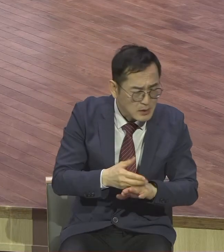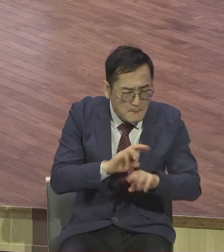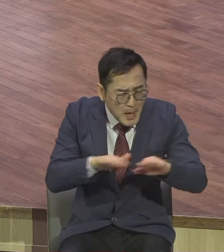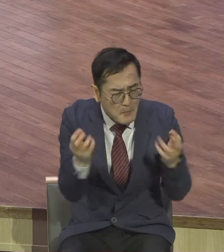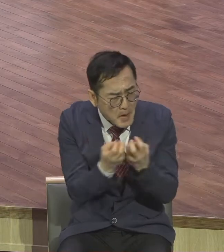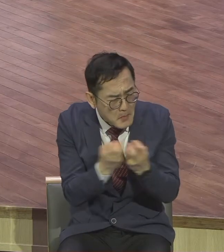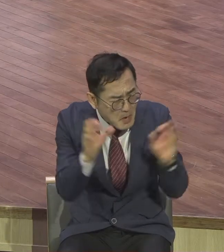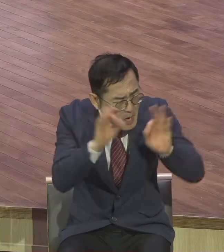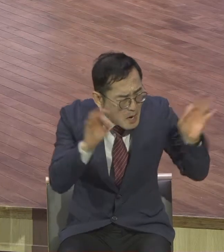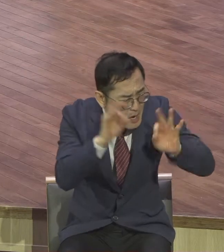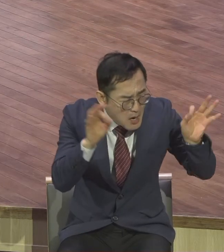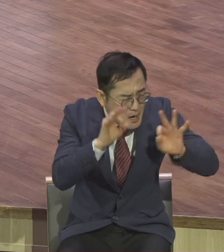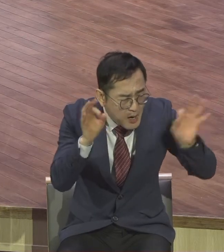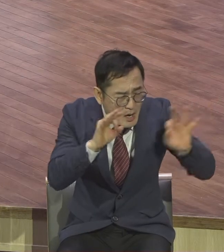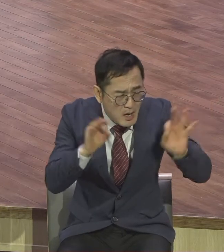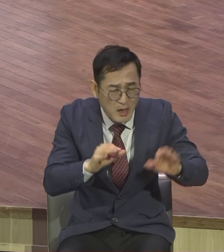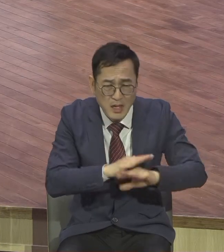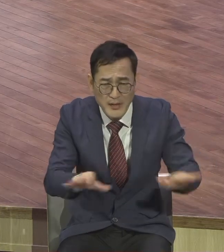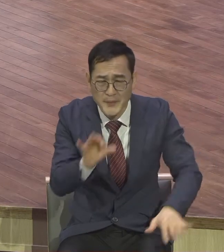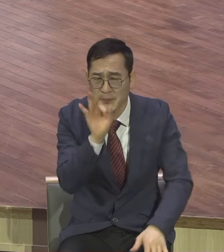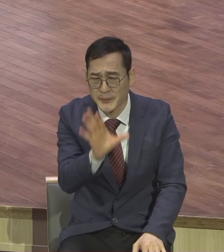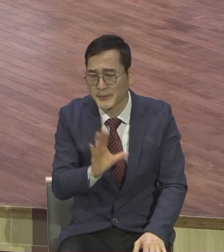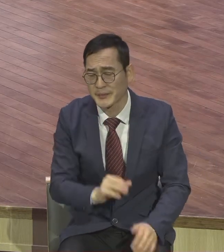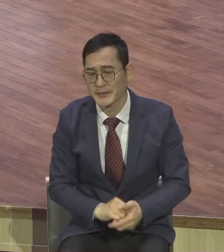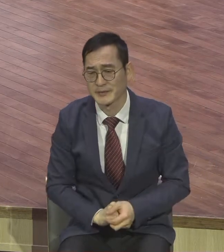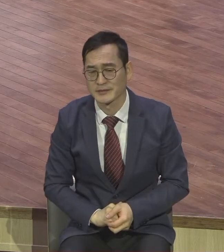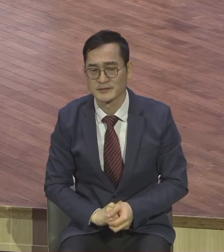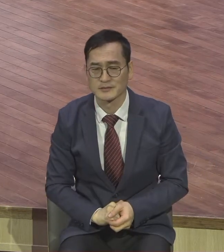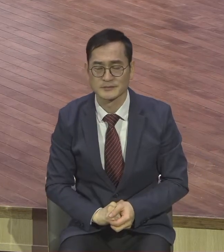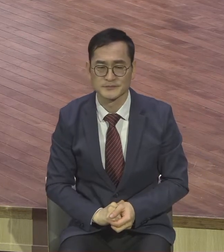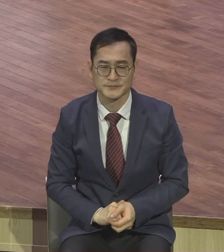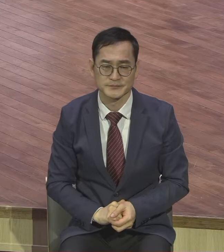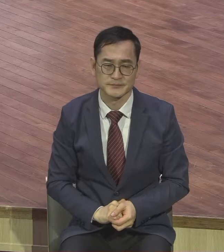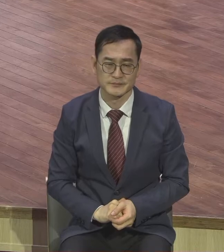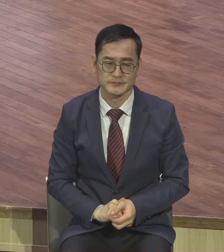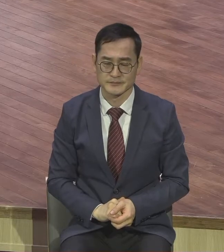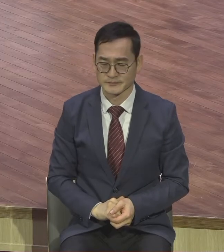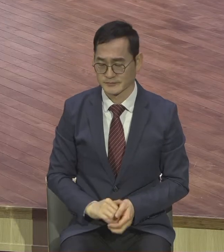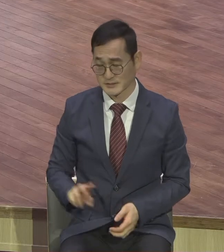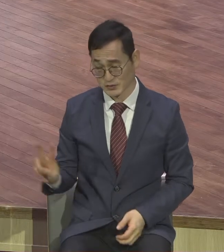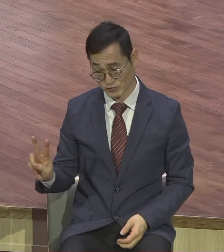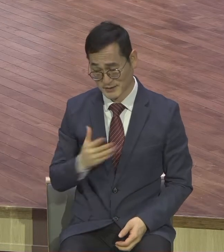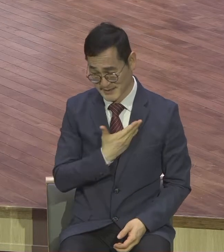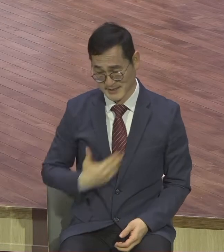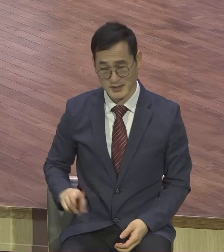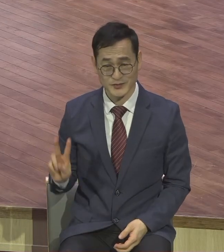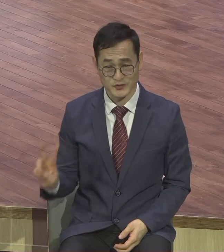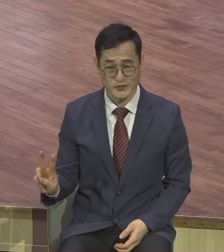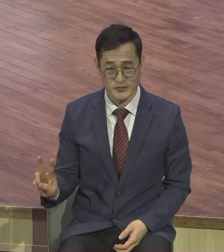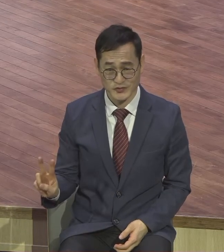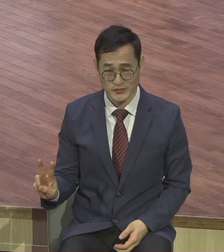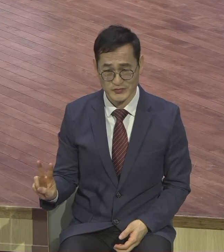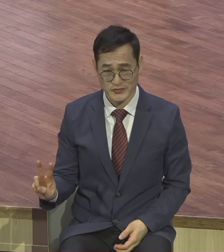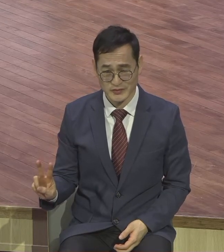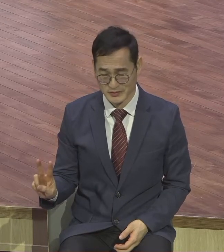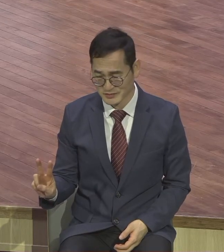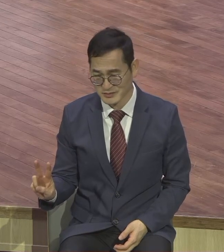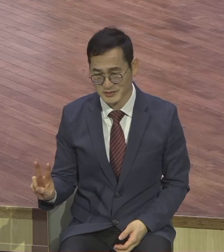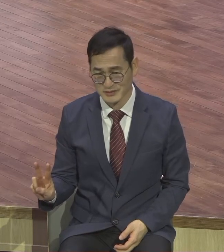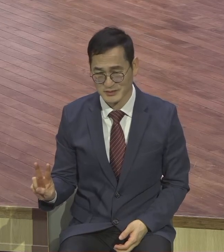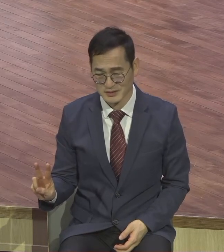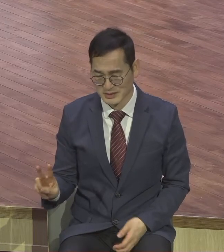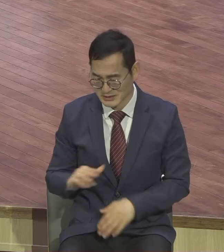오늘 본문에서 영적으로 미성숙한 모습을 보였던 야거부와 요한이지만은요 이들의